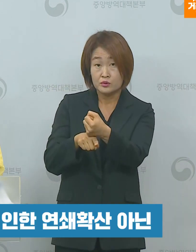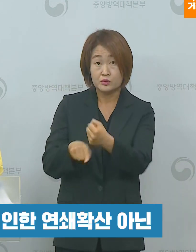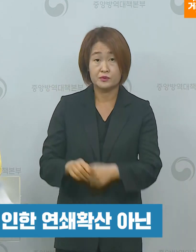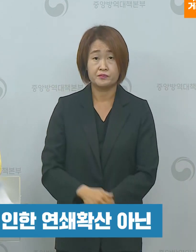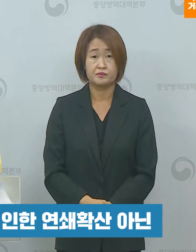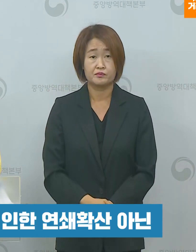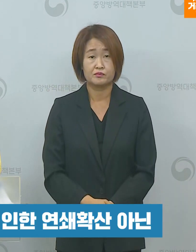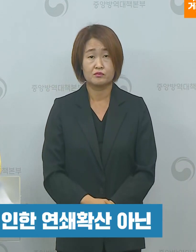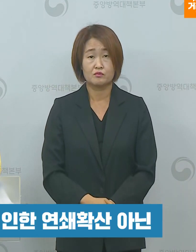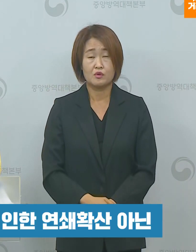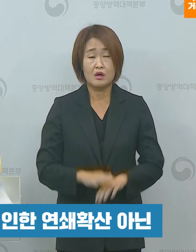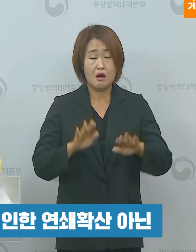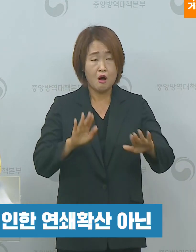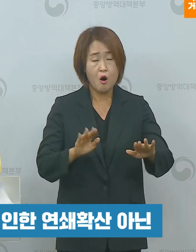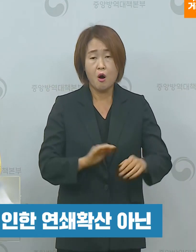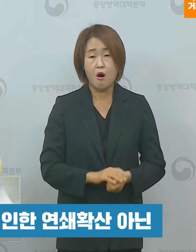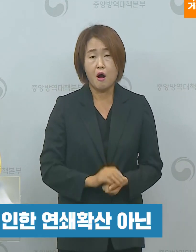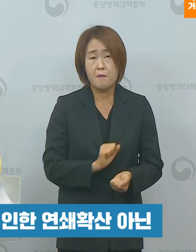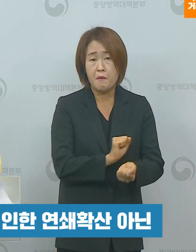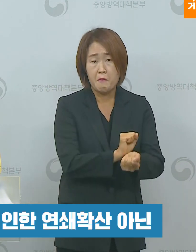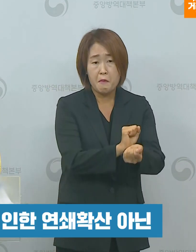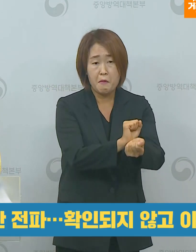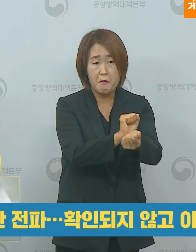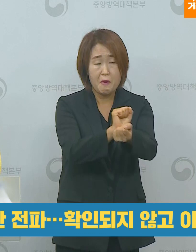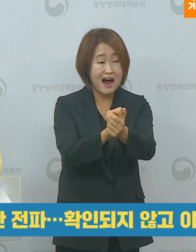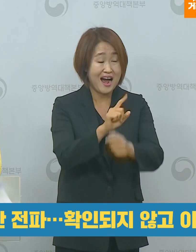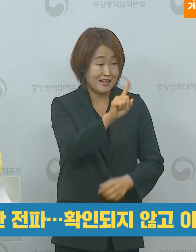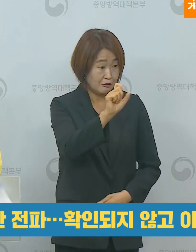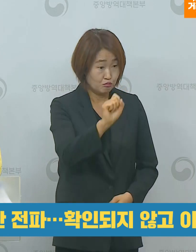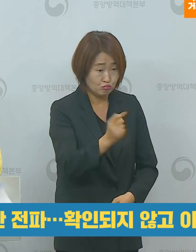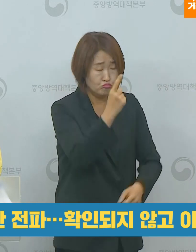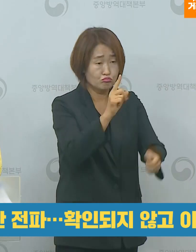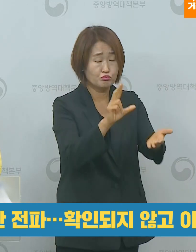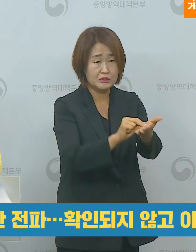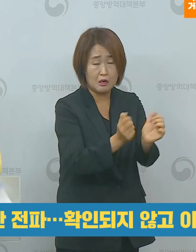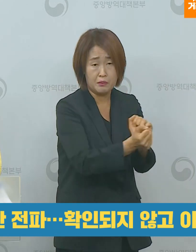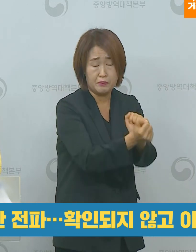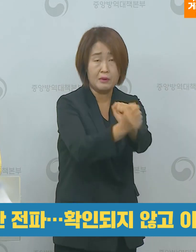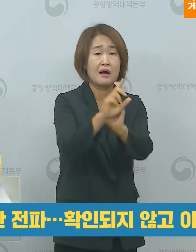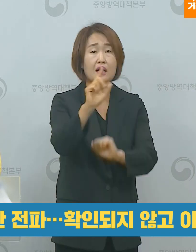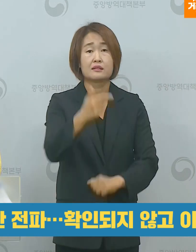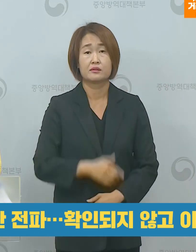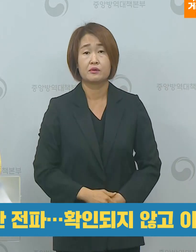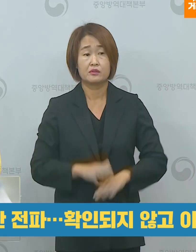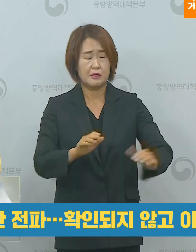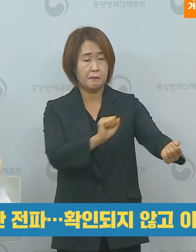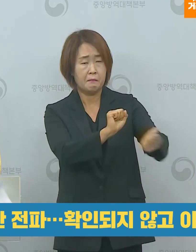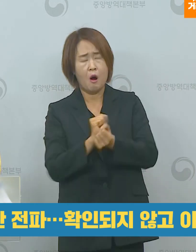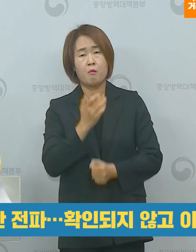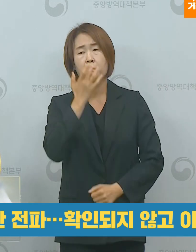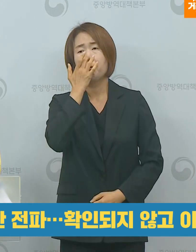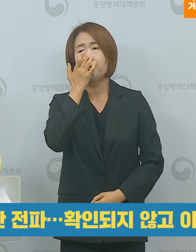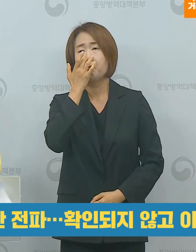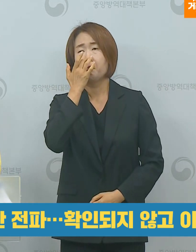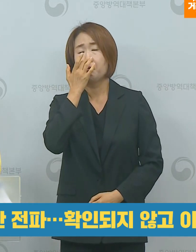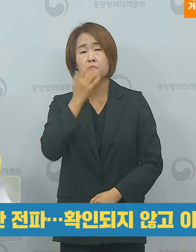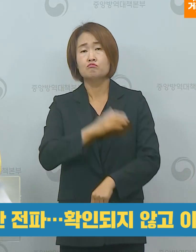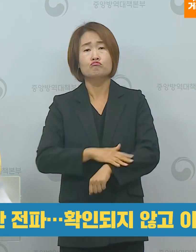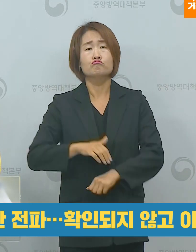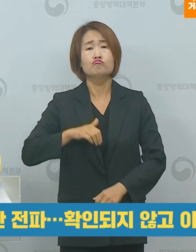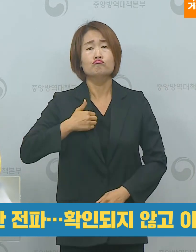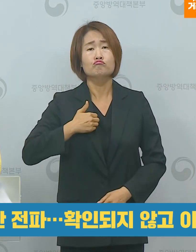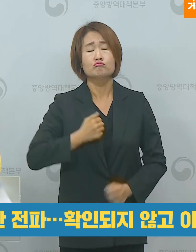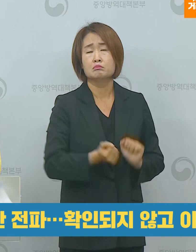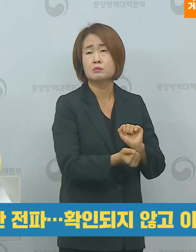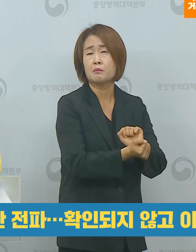단일 감염원으로 인한 연쇄 확산이 아니라 최근의 양상은 무증상, 경증 감염의 조용한